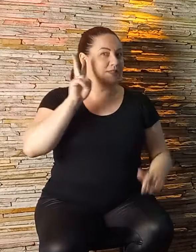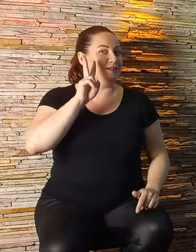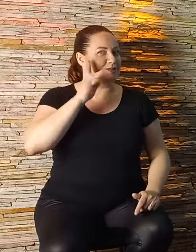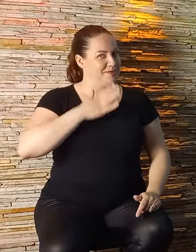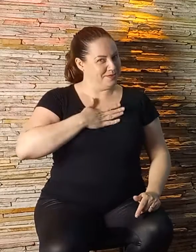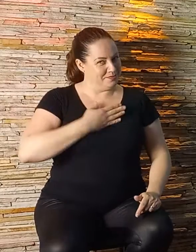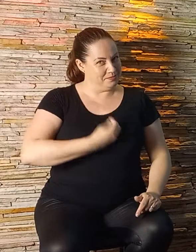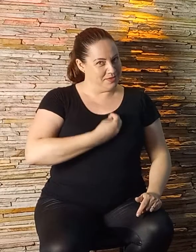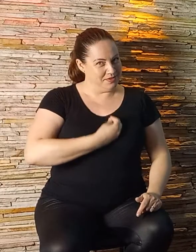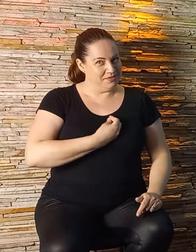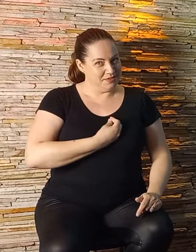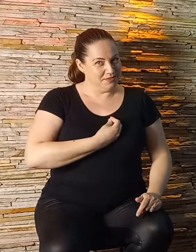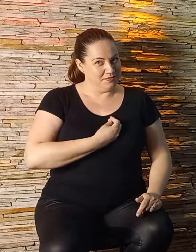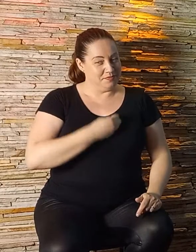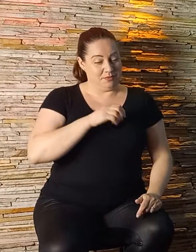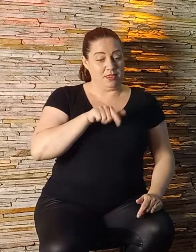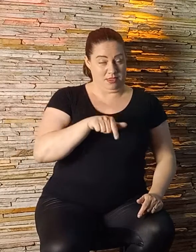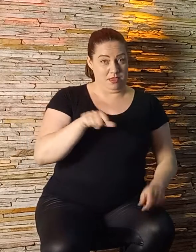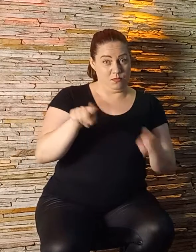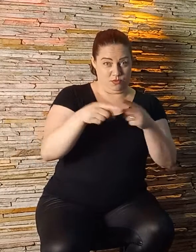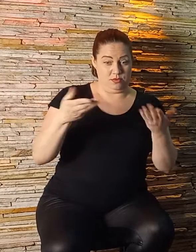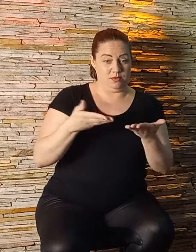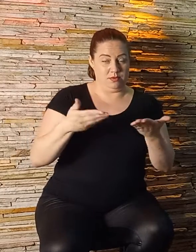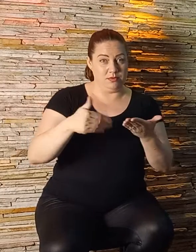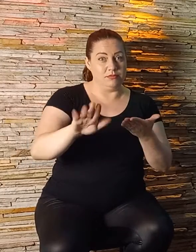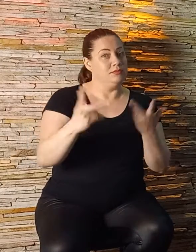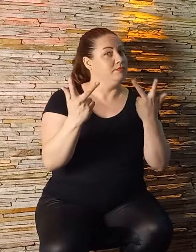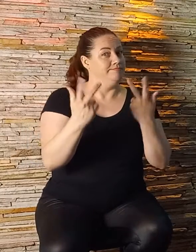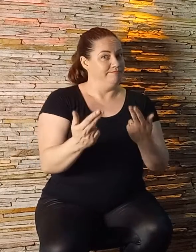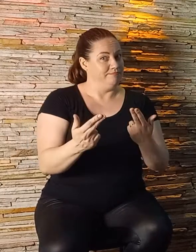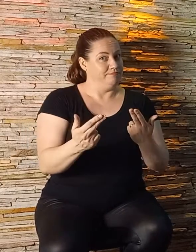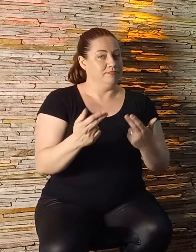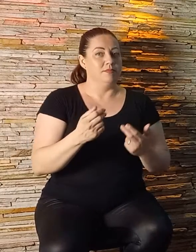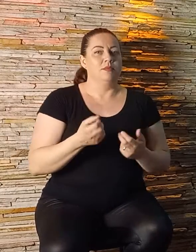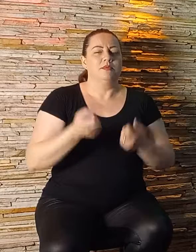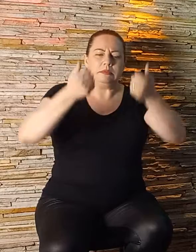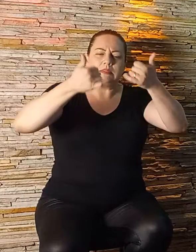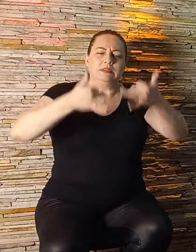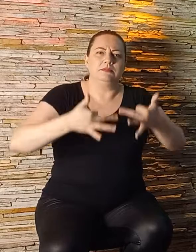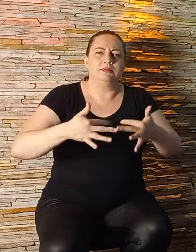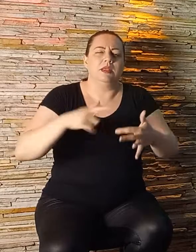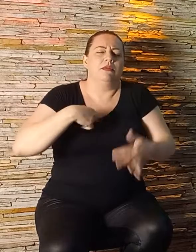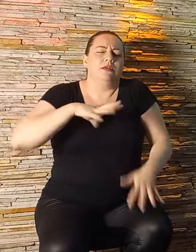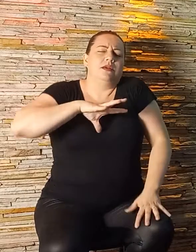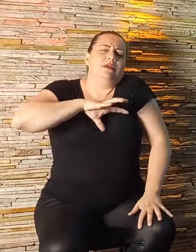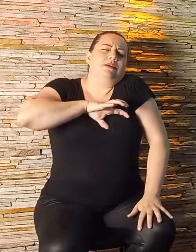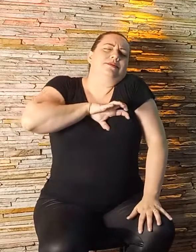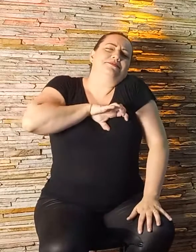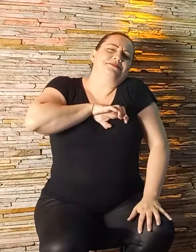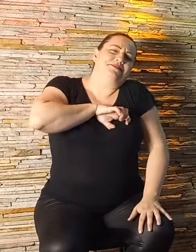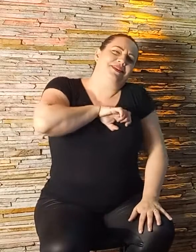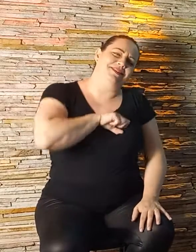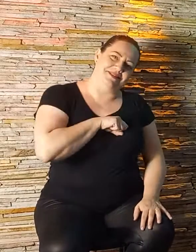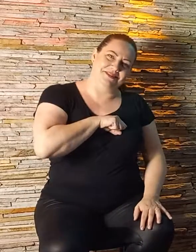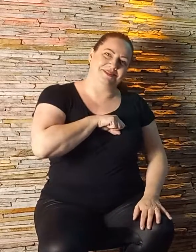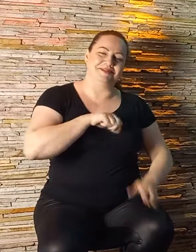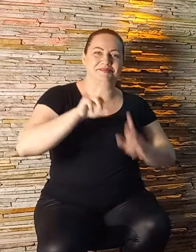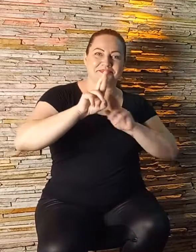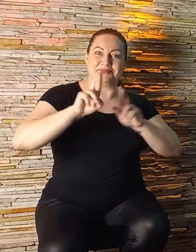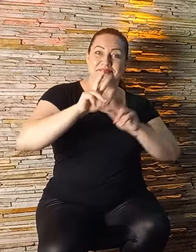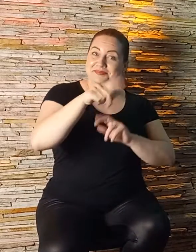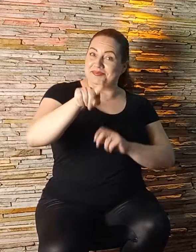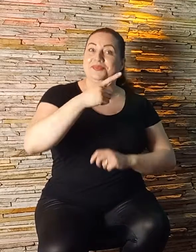da minha vida Agridoce não é diferente Agridoce conta uma fase que eu estava muito apaixonada e eu